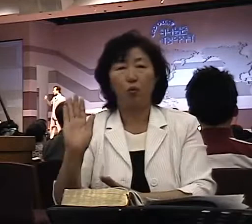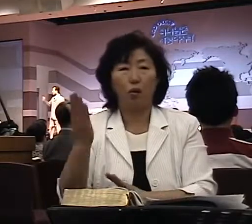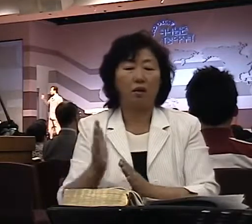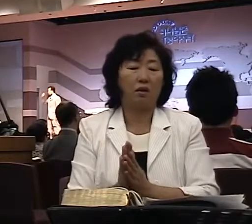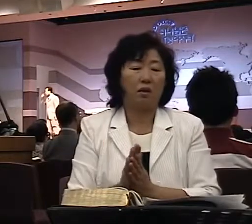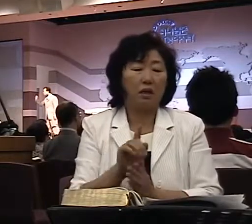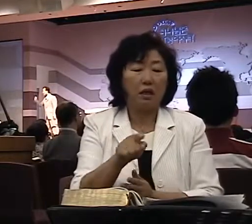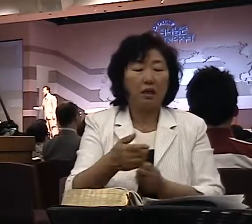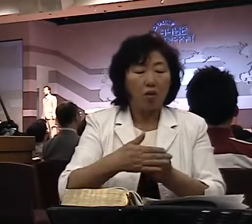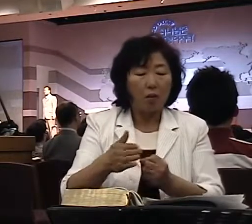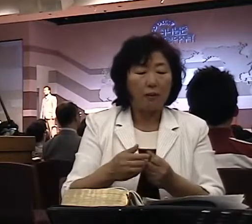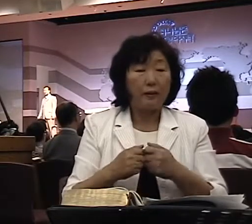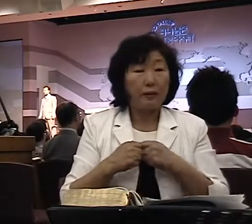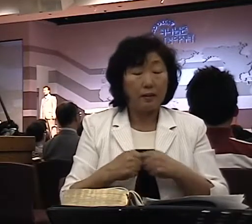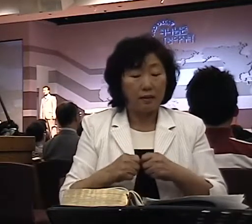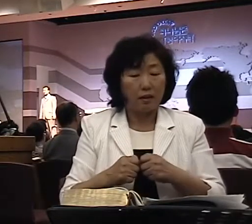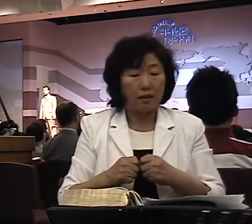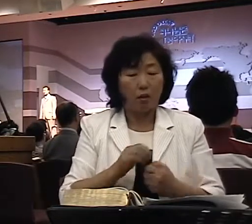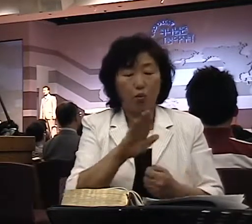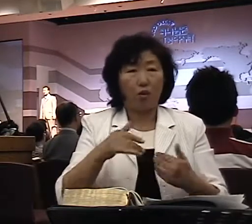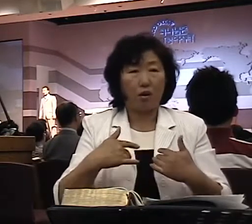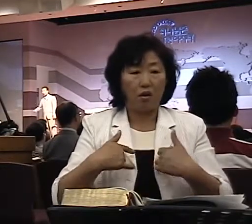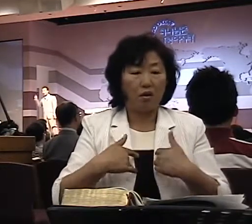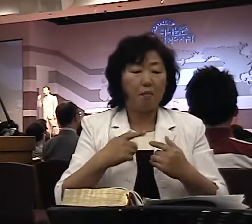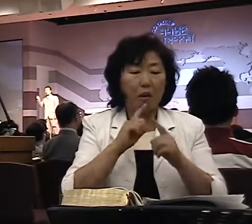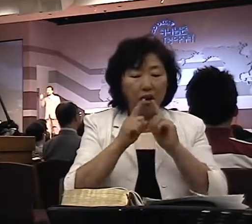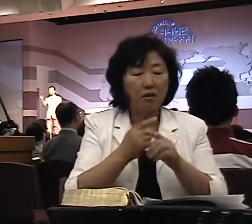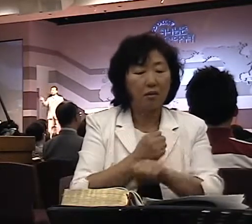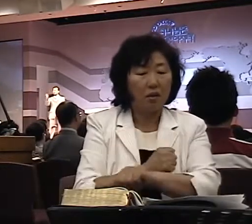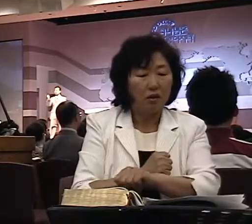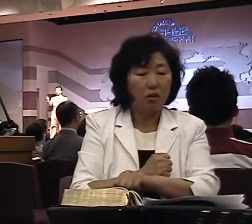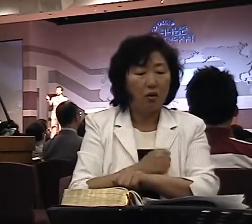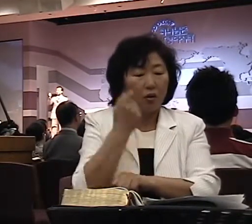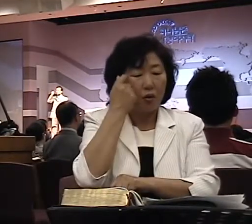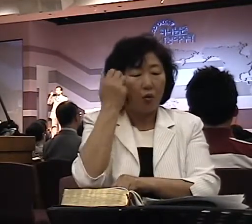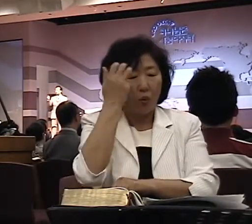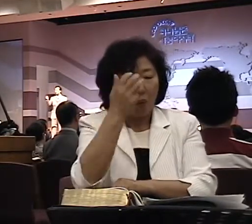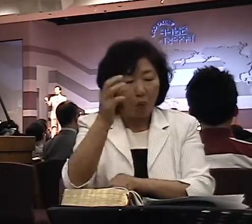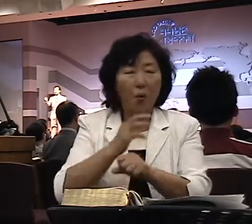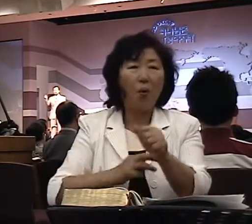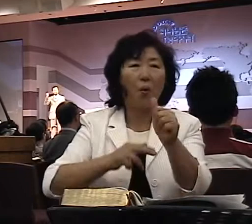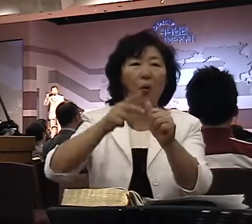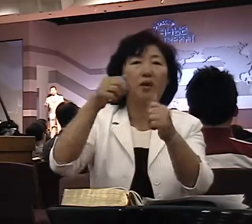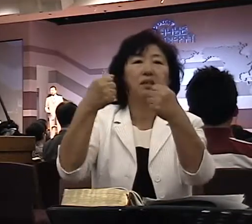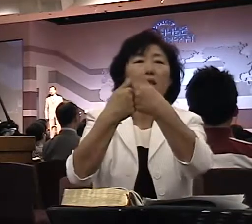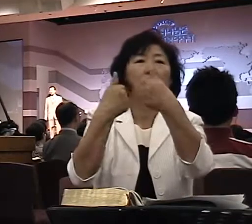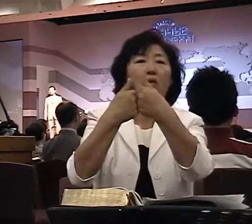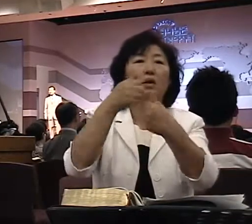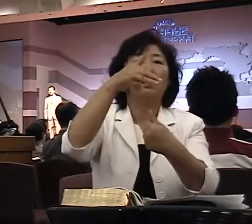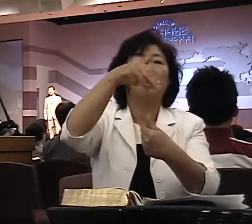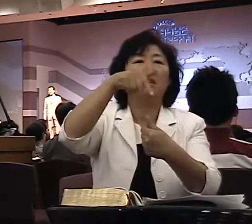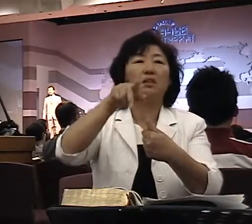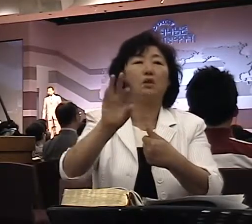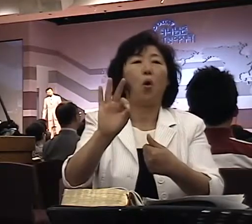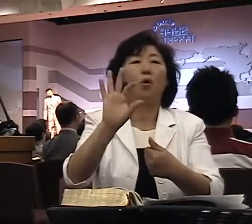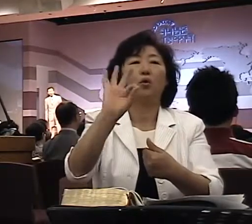그렇기 때문에 이렇게 철저하게 우리에게 말씀하시는 거예요. 내 영혼을 거스려 싸우는 정욕이라는 것을 알지